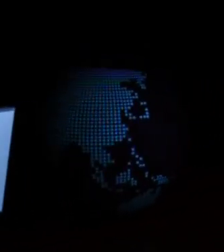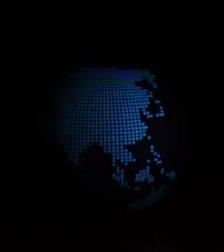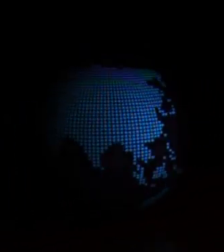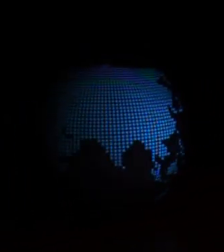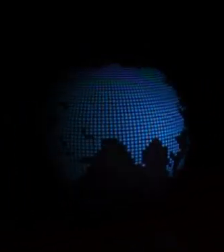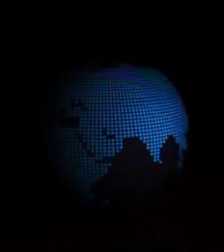¡Gracias!